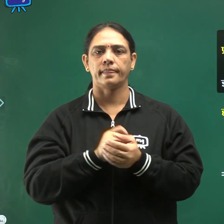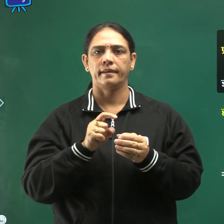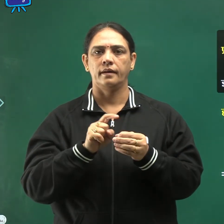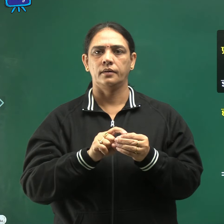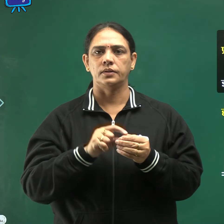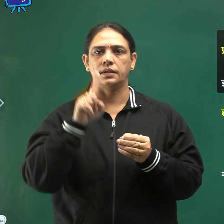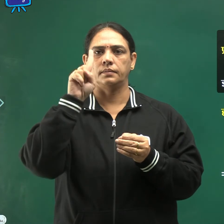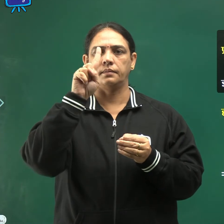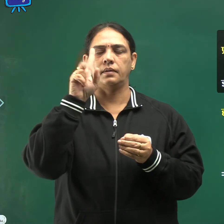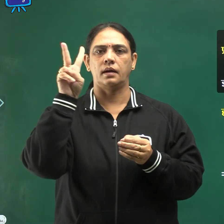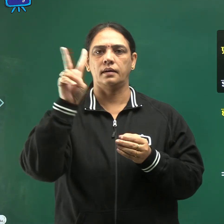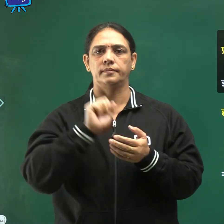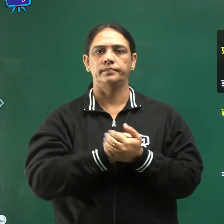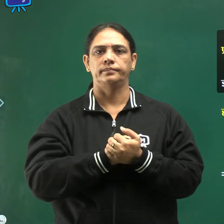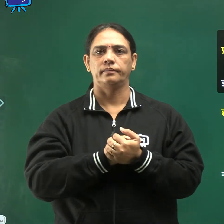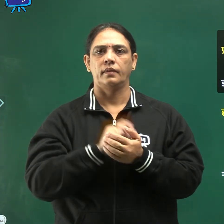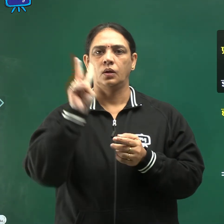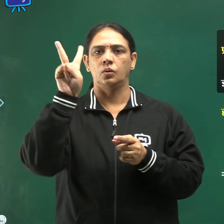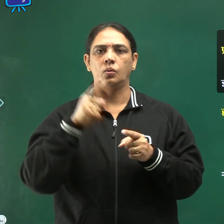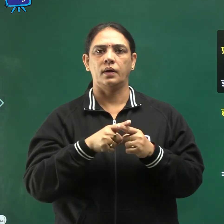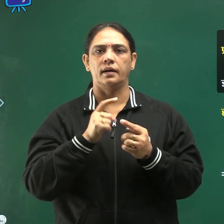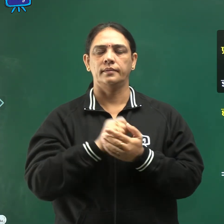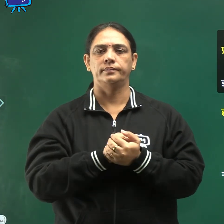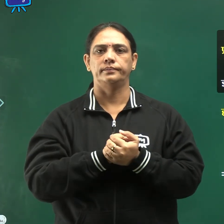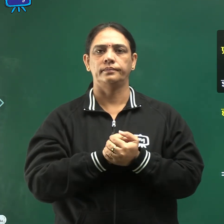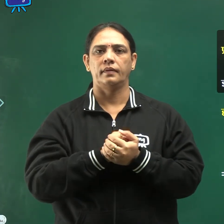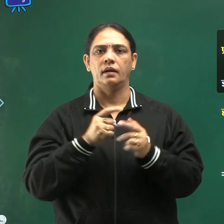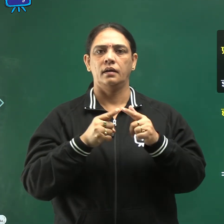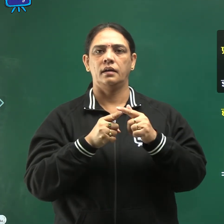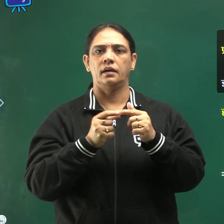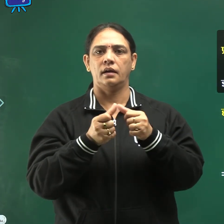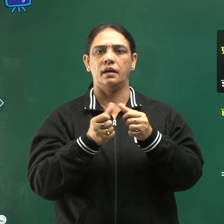प्रश्न नंबर 12 2 गुणा टेन